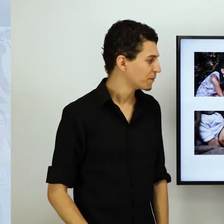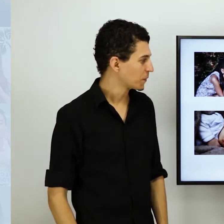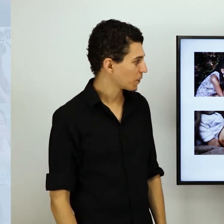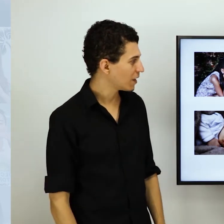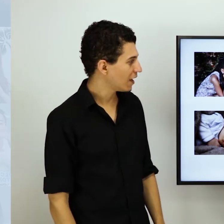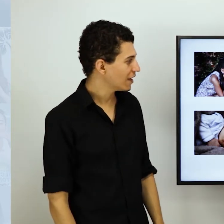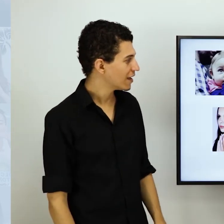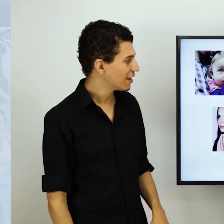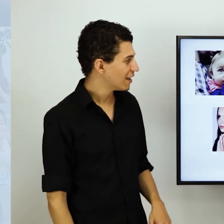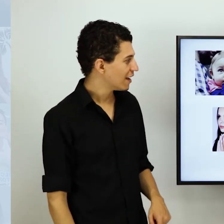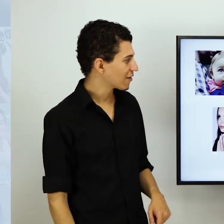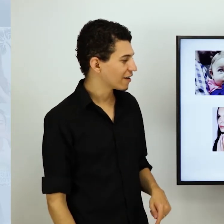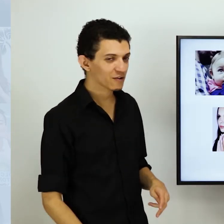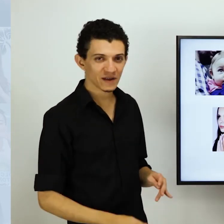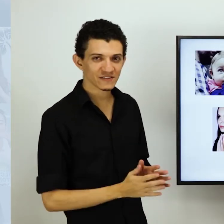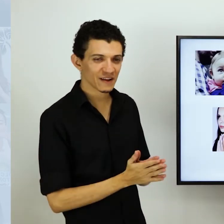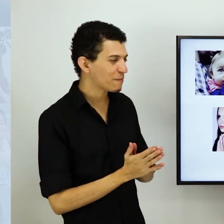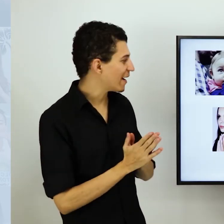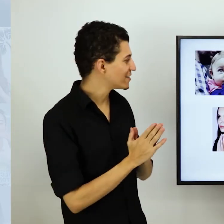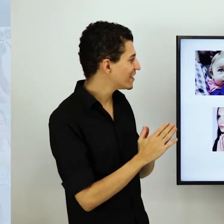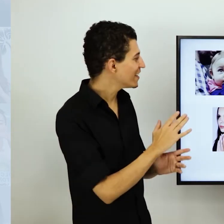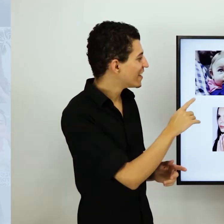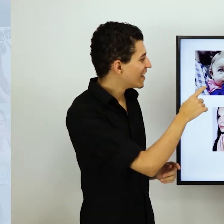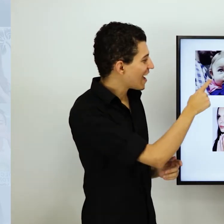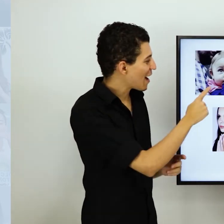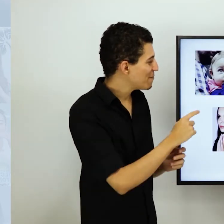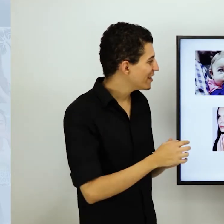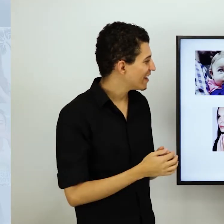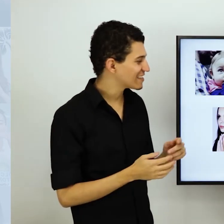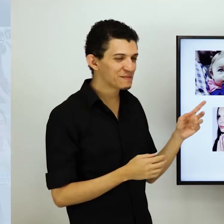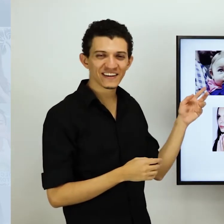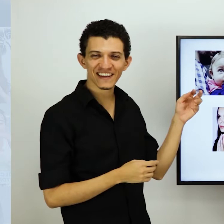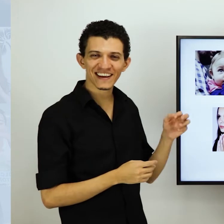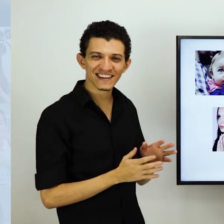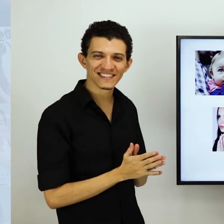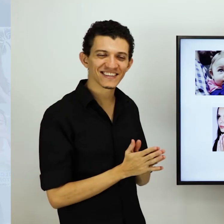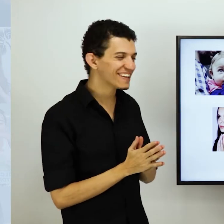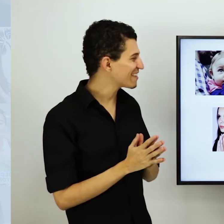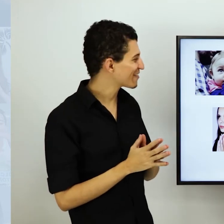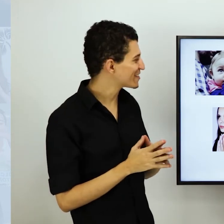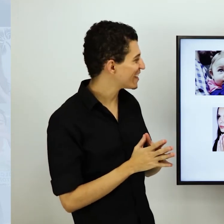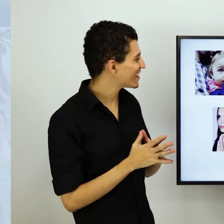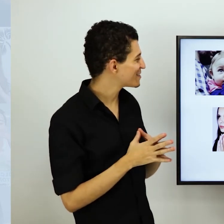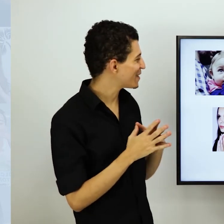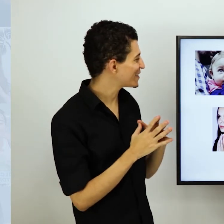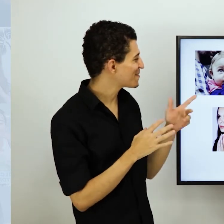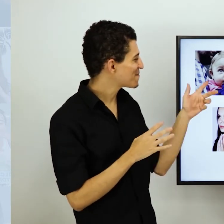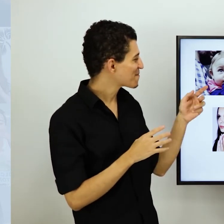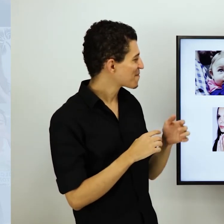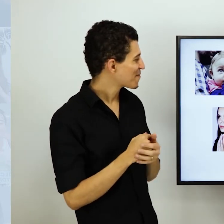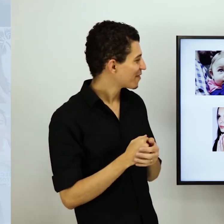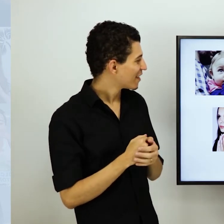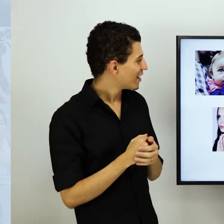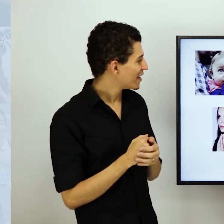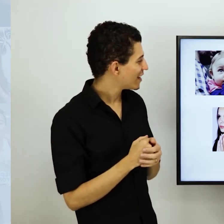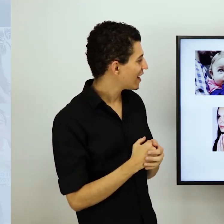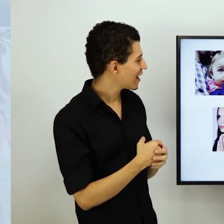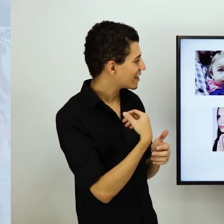Ok. Agora começa a ver a parte, né? Essa menininha aqui é lindinha, né? Eu gostei dessa imagem. Ela está